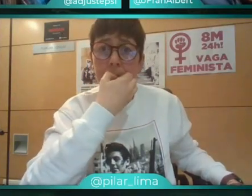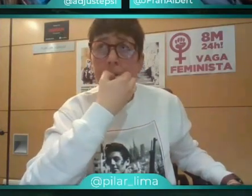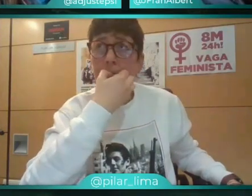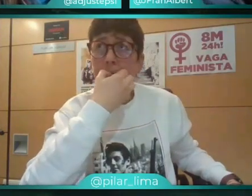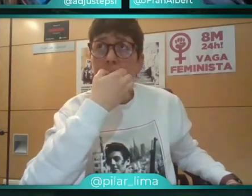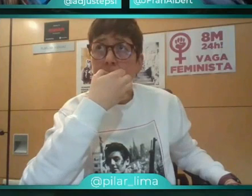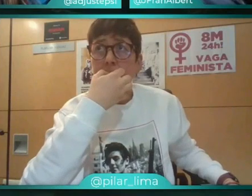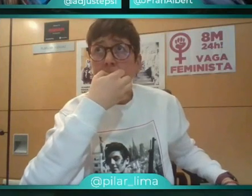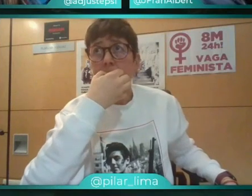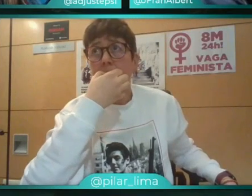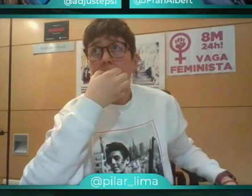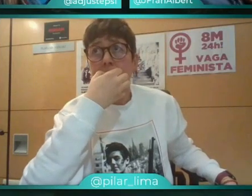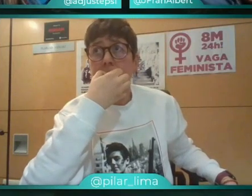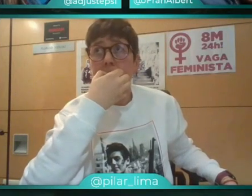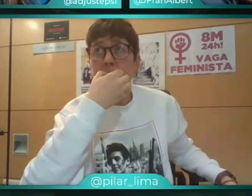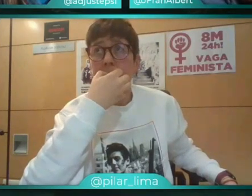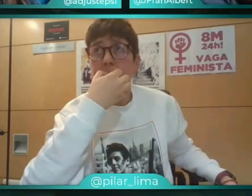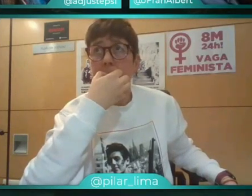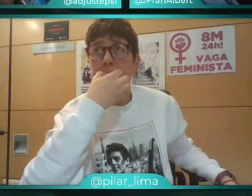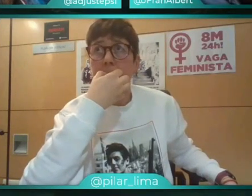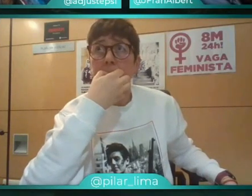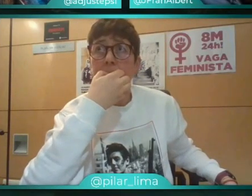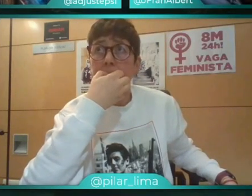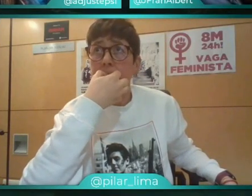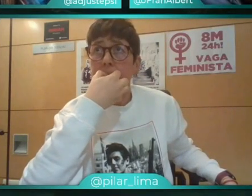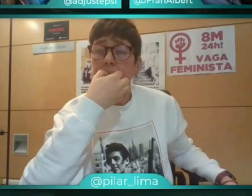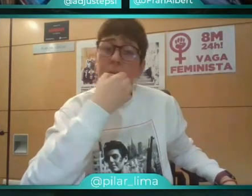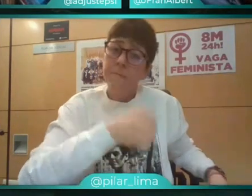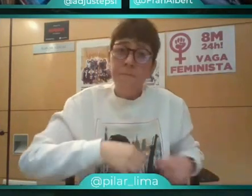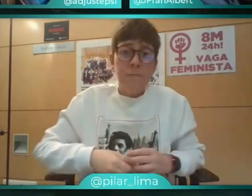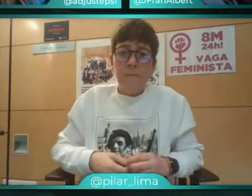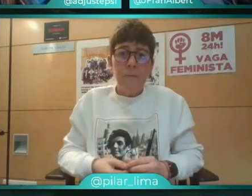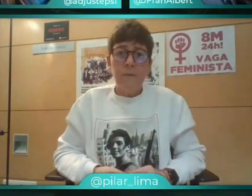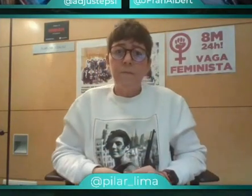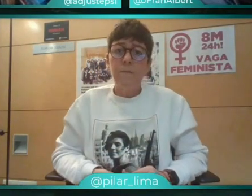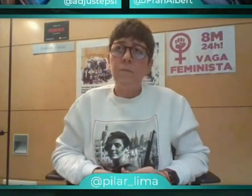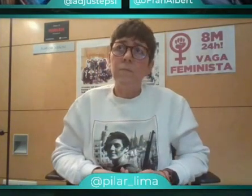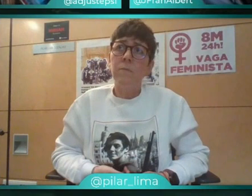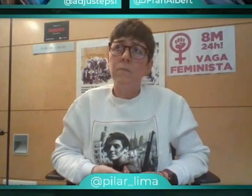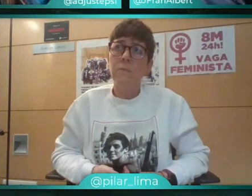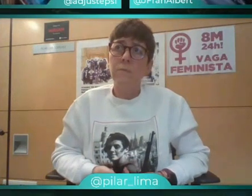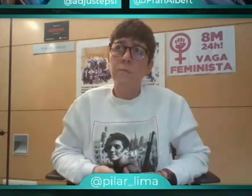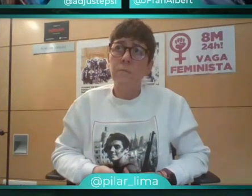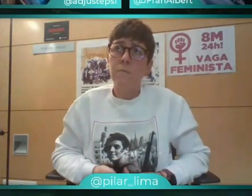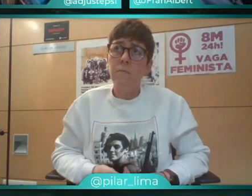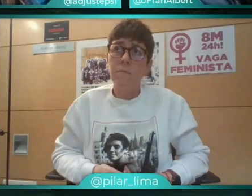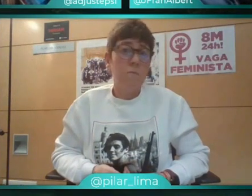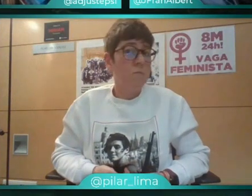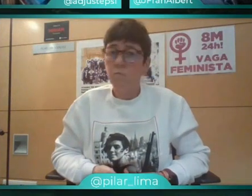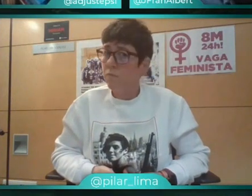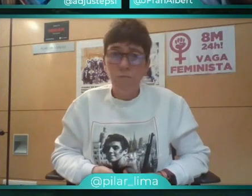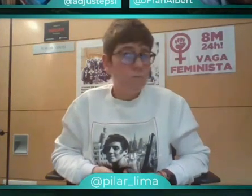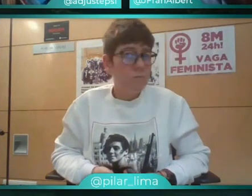política sabemos que la política nunca suele ser un terreno agradable no muchas veces también además